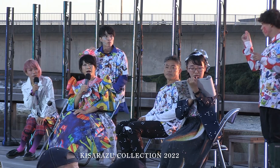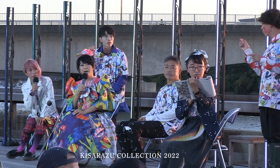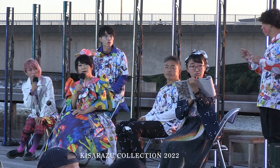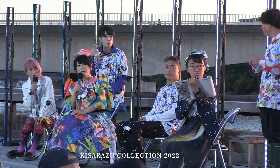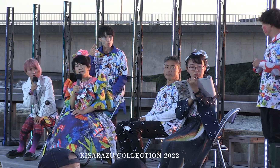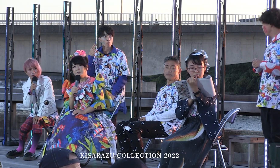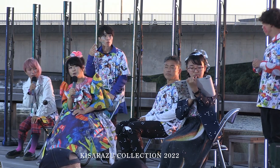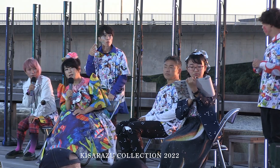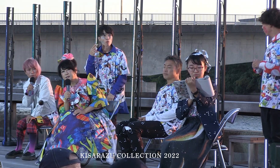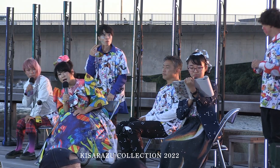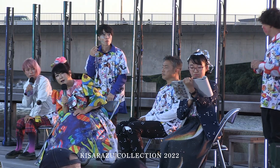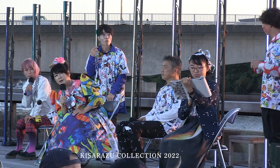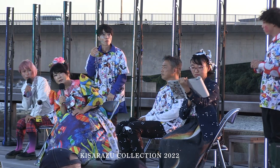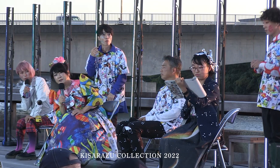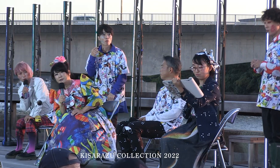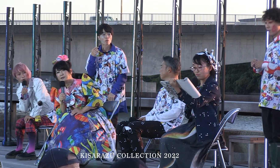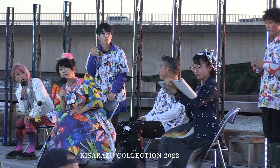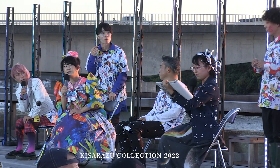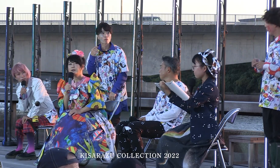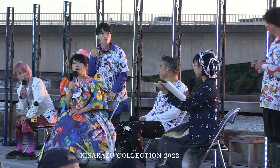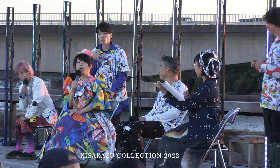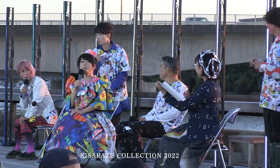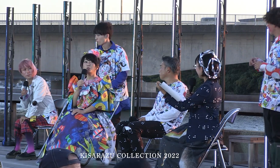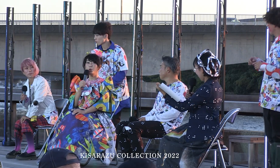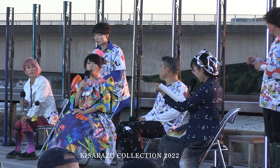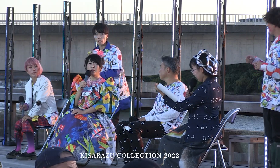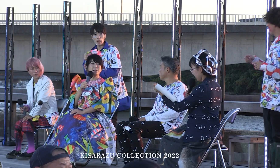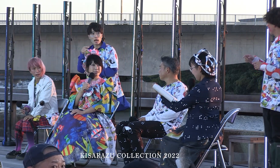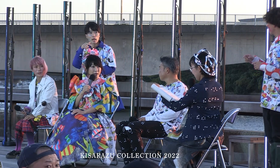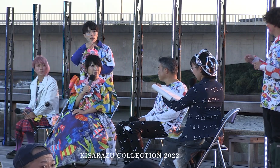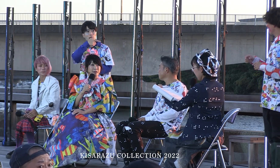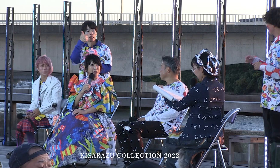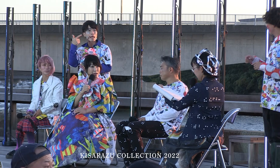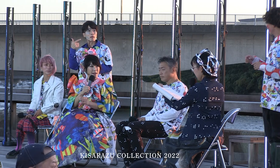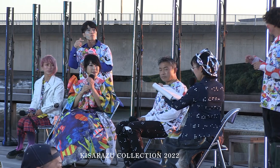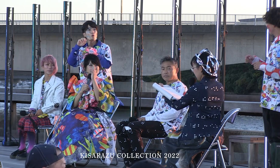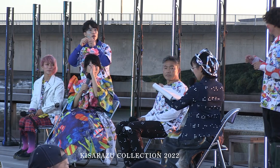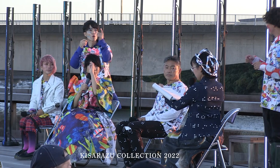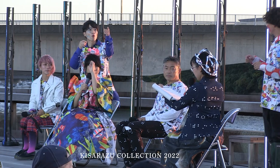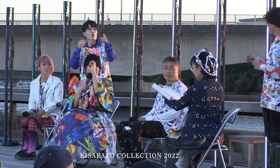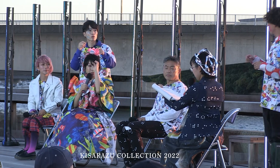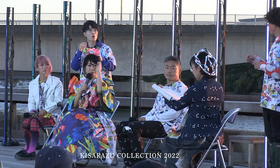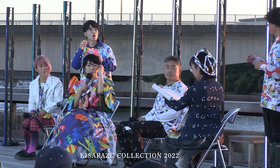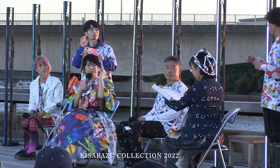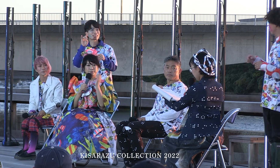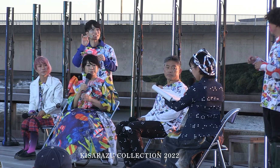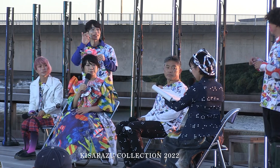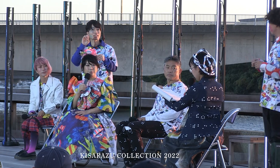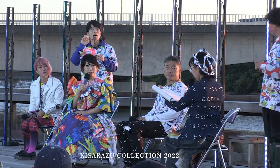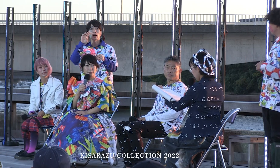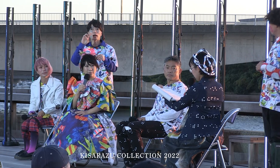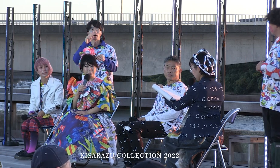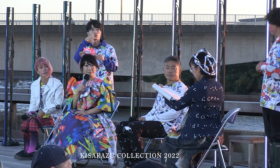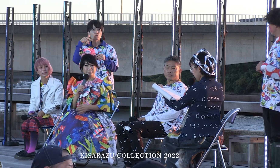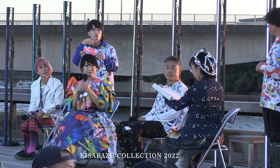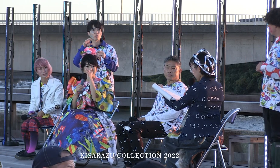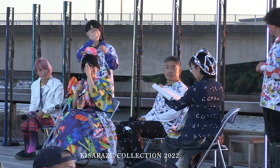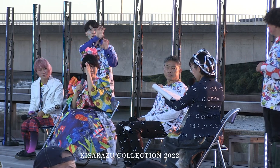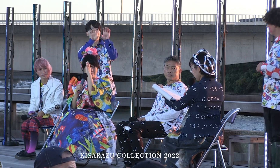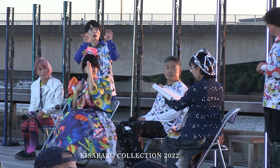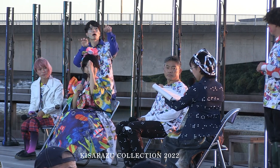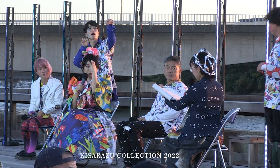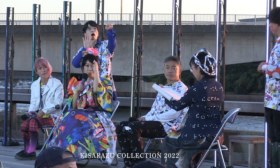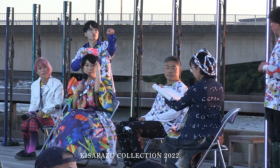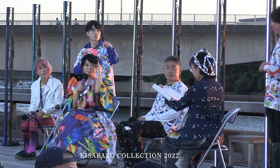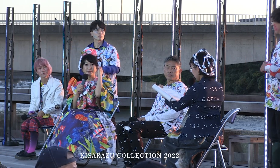津っていう、 そうですか、 レインボーのロゴがあります。 レインボーのロゴがあるんですか、 はい、 すごい。 そしてその多様性を受け